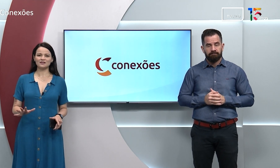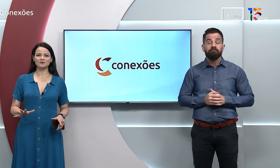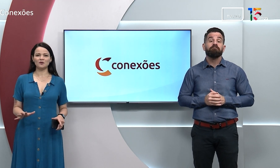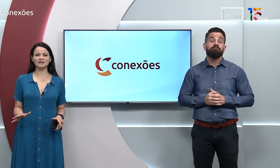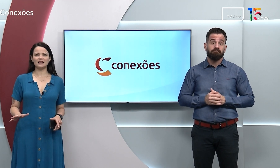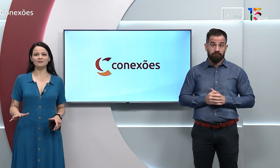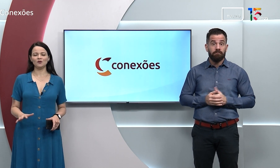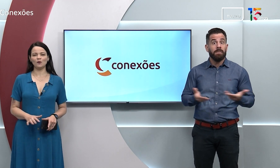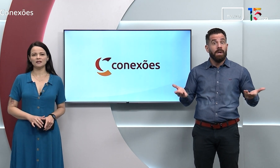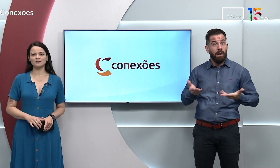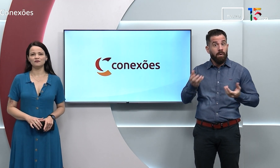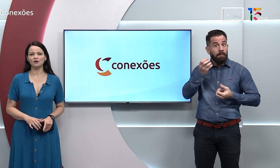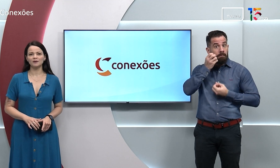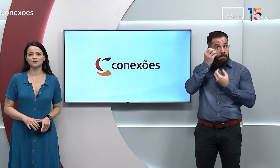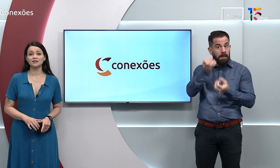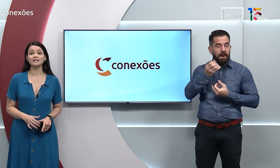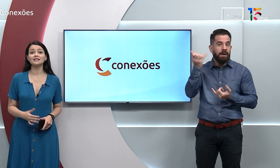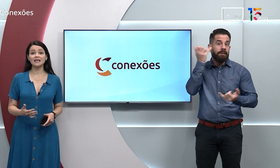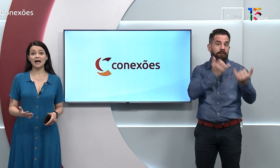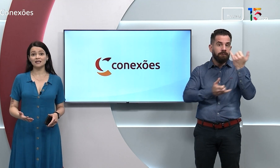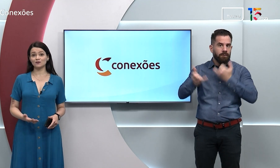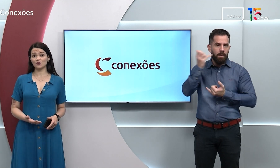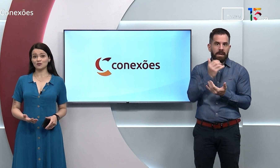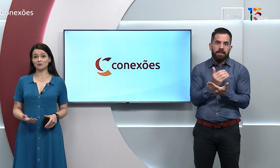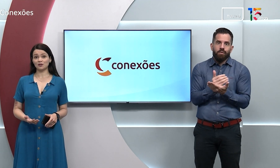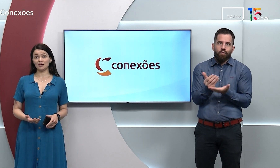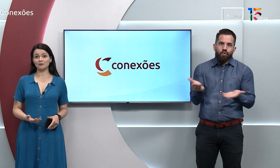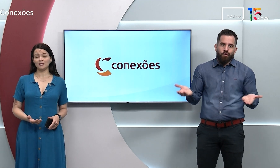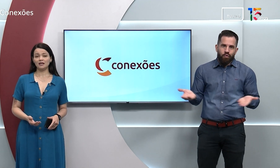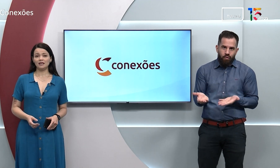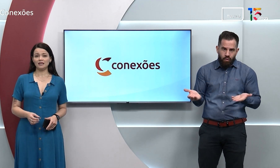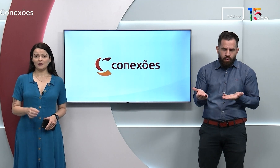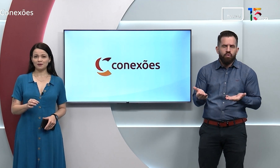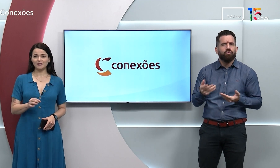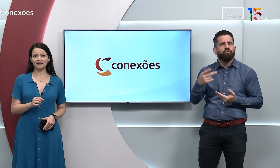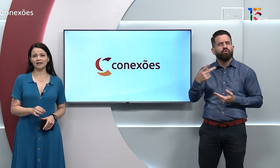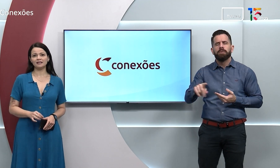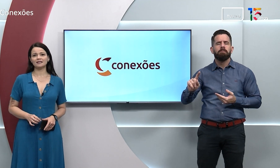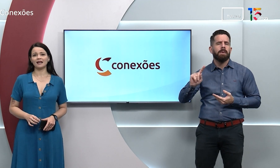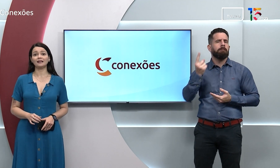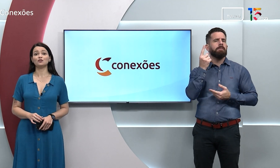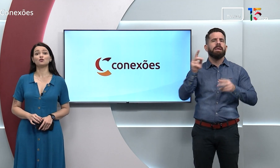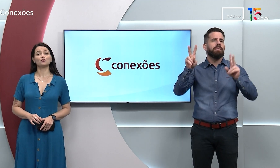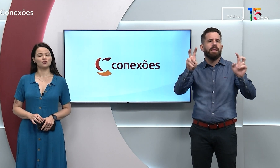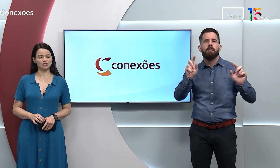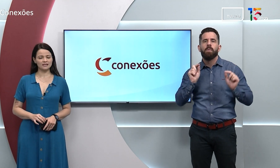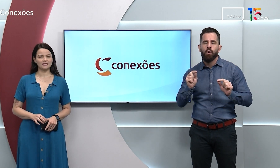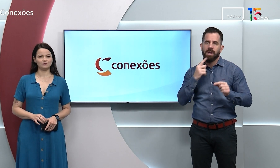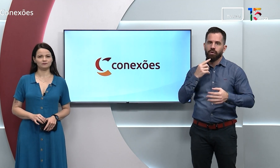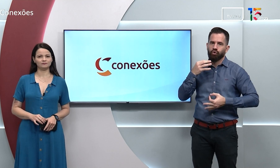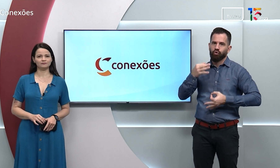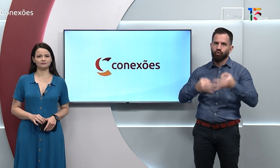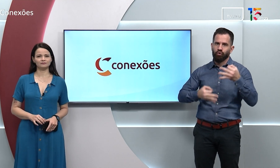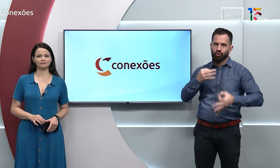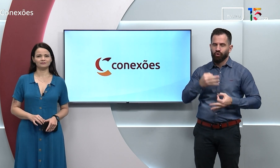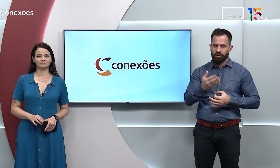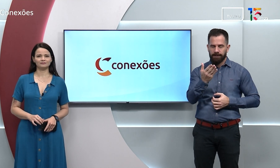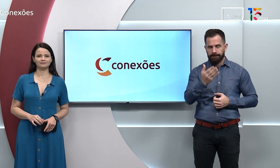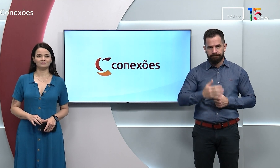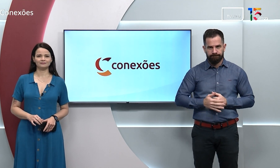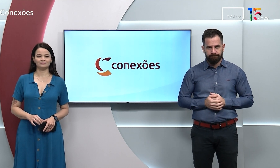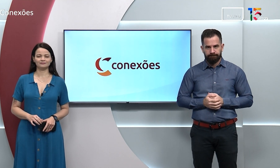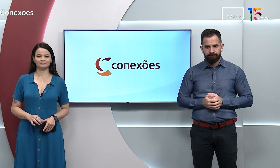Mas nós vamos começar com as informações iniciais do nosso programa e a primeira delas trata de justiça.